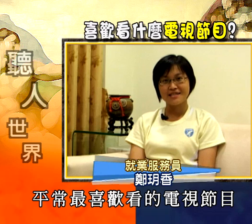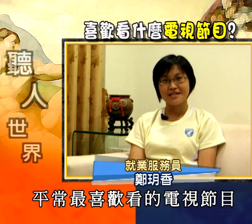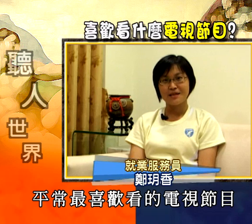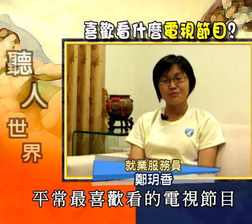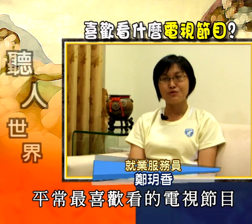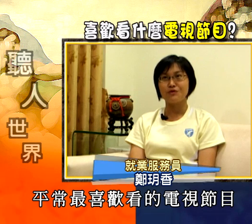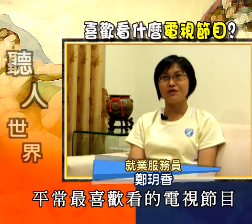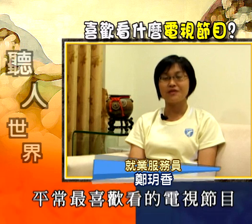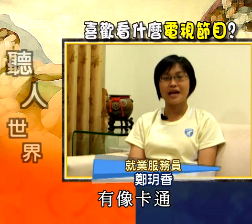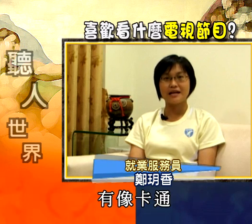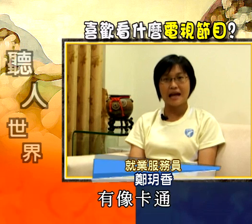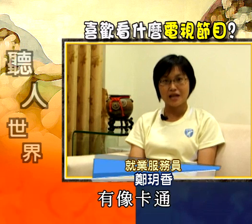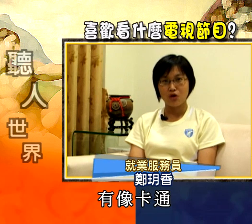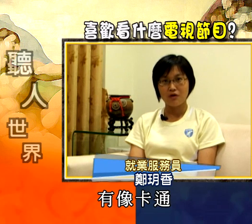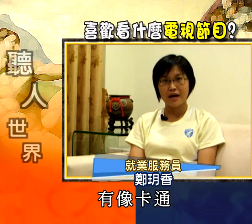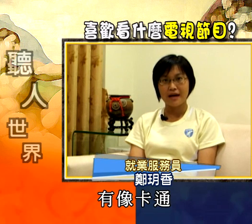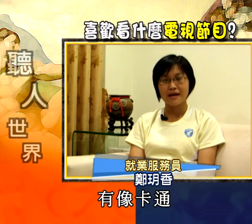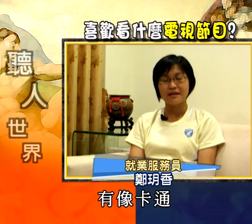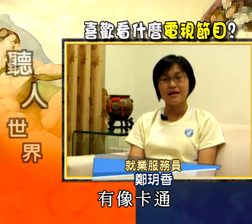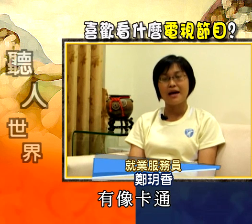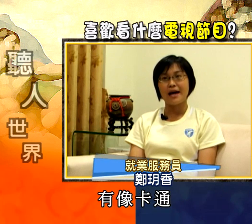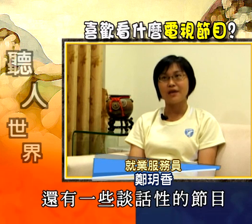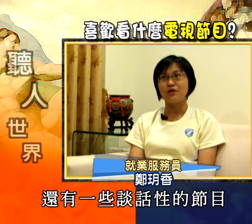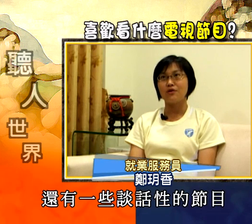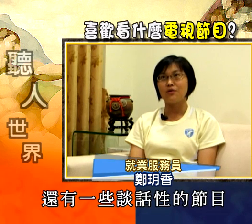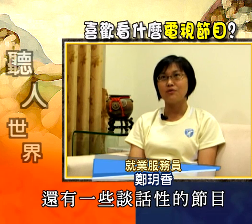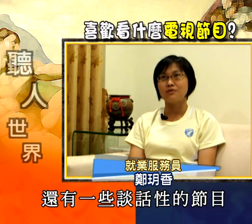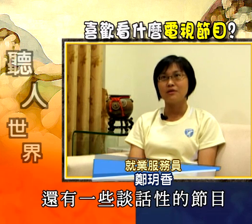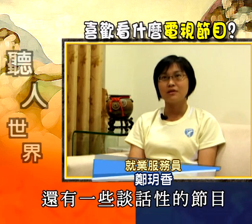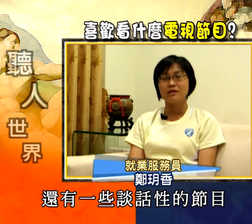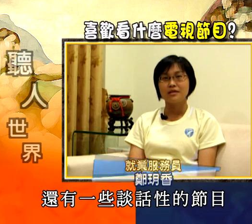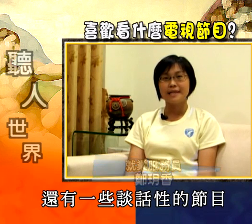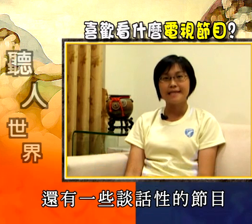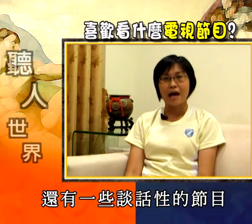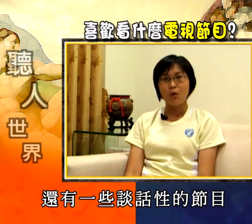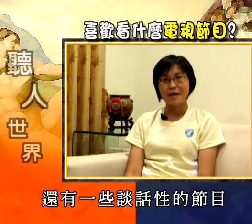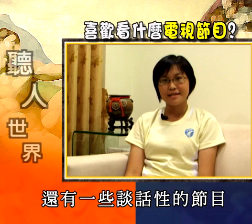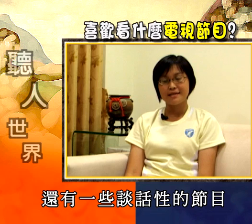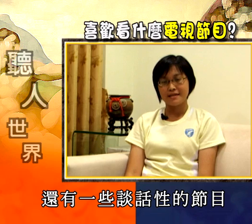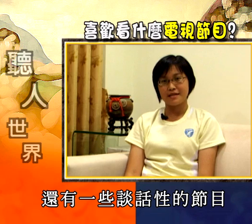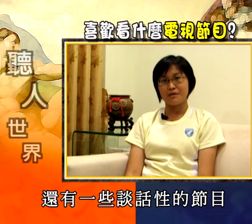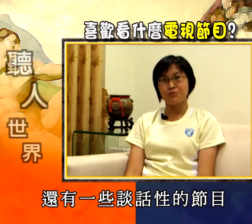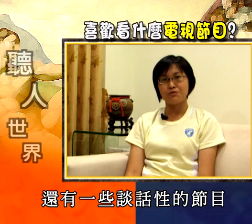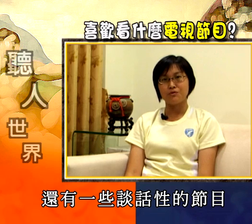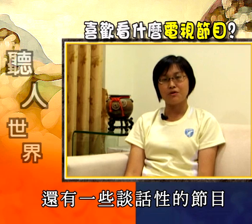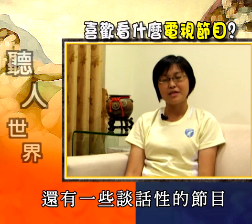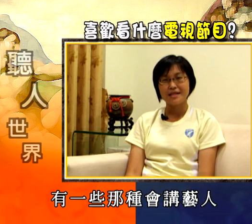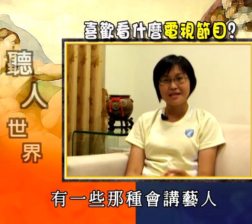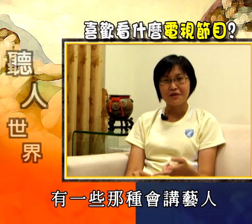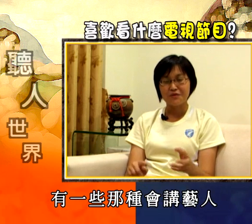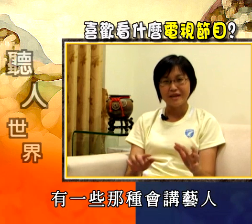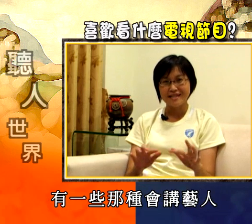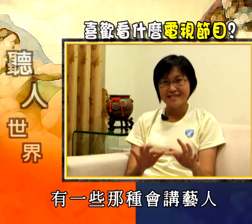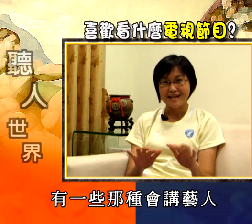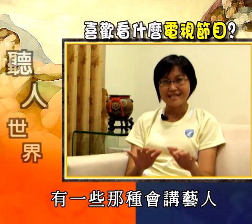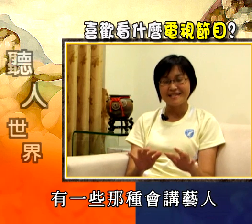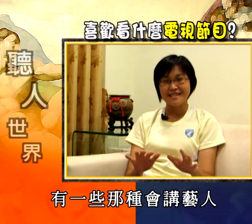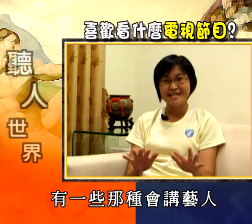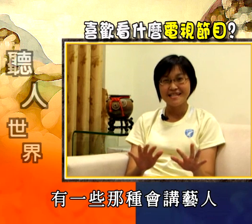节目有像卡通啊，还有一些谈话性的节目，有一些那种会讲艺